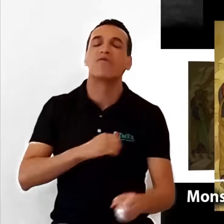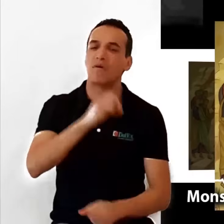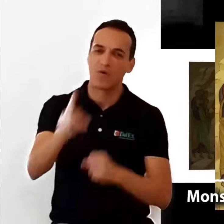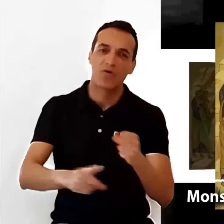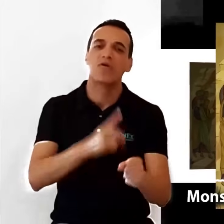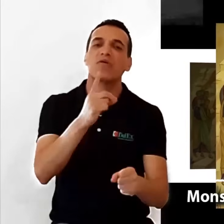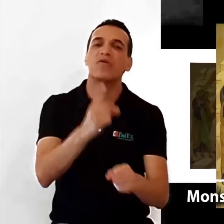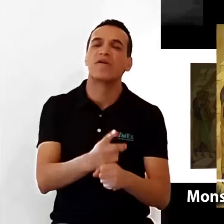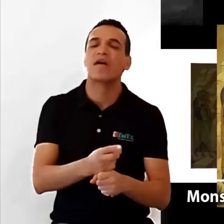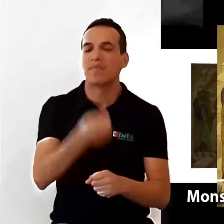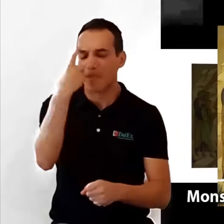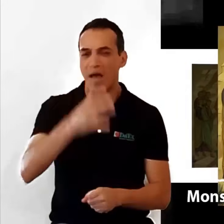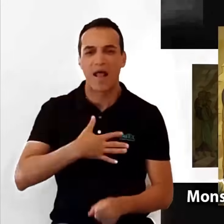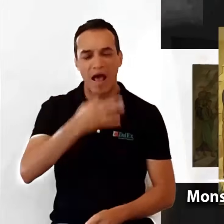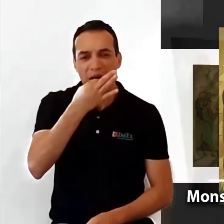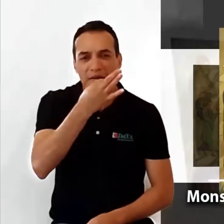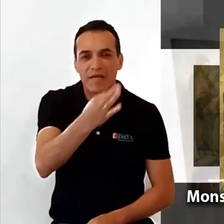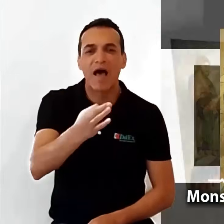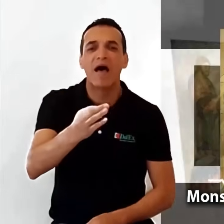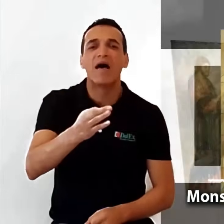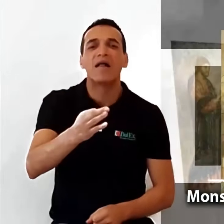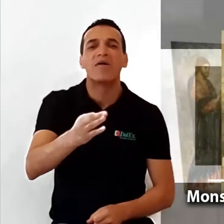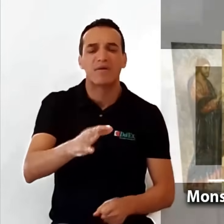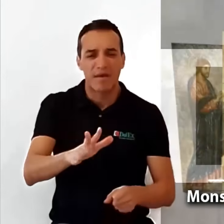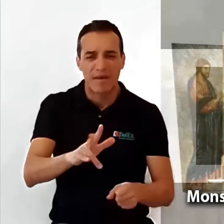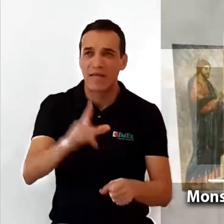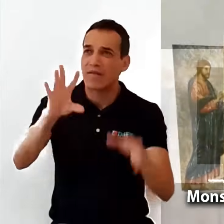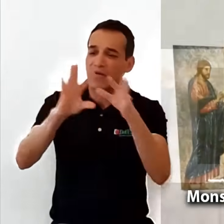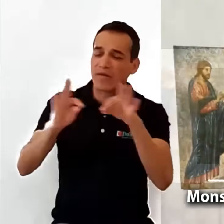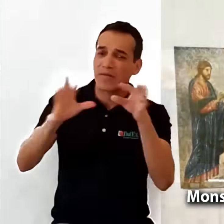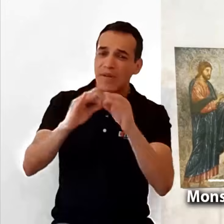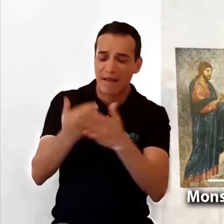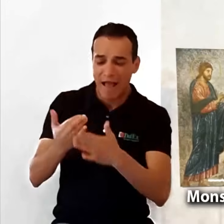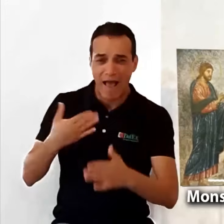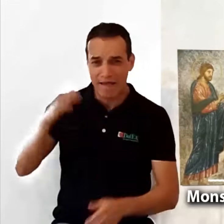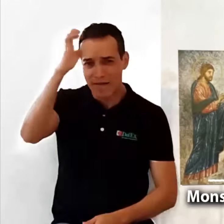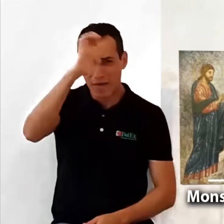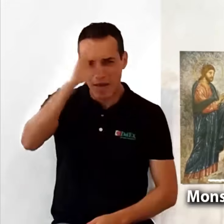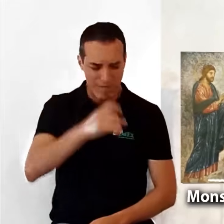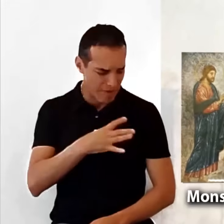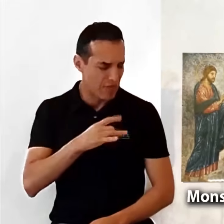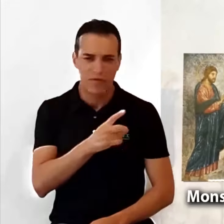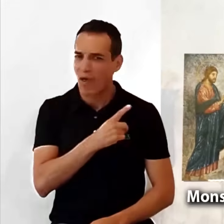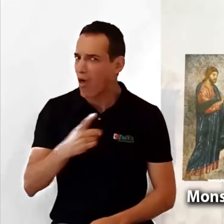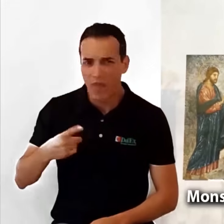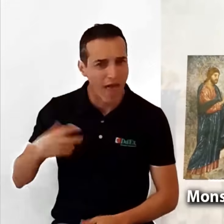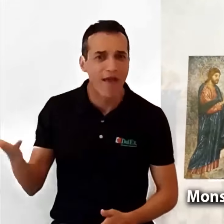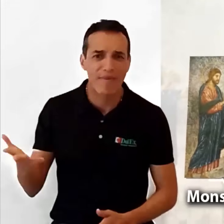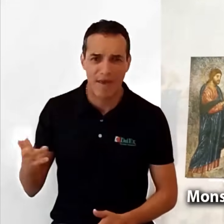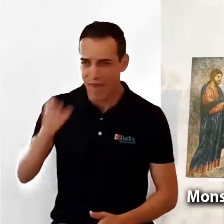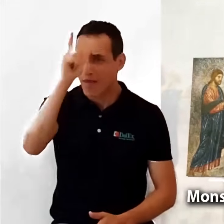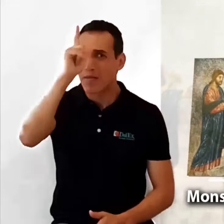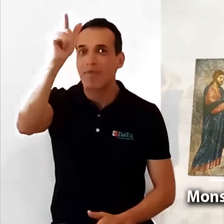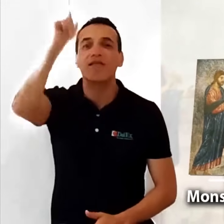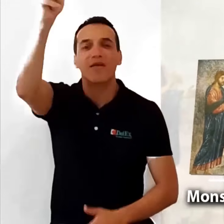Evangelio. No tengamos miedo a los nuevos obstáculos y difíciles situaciones. El Espíritu nos ayudará